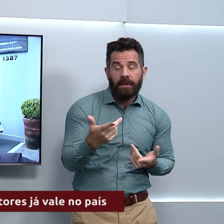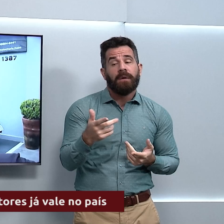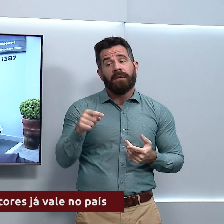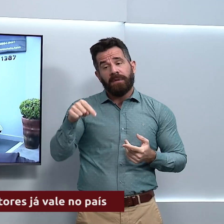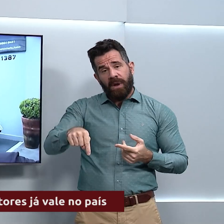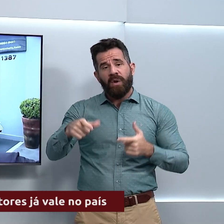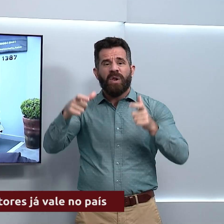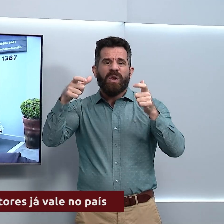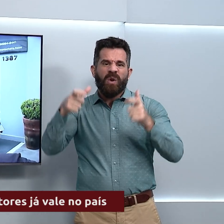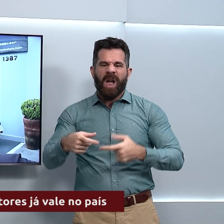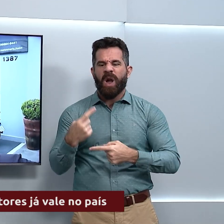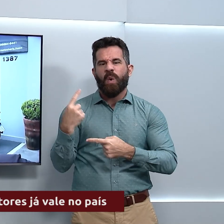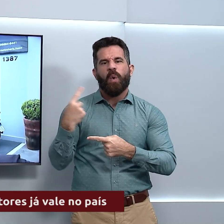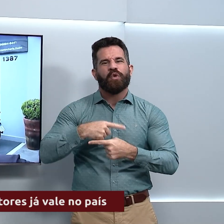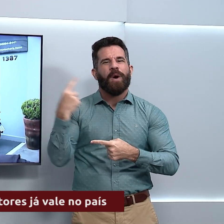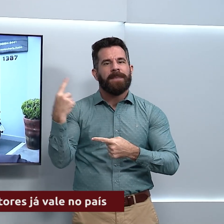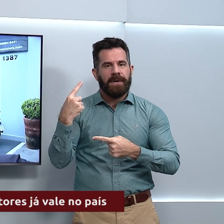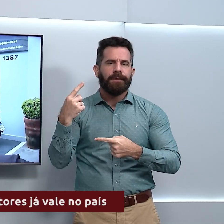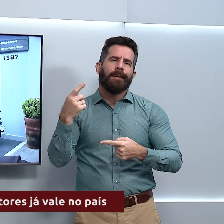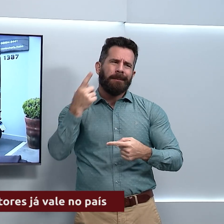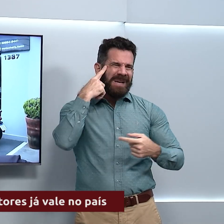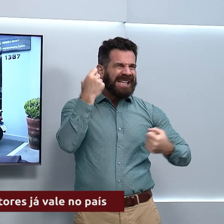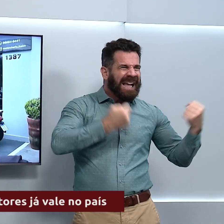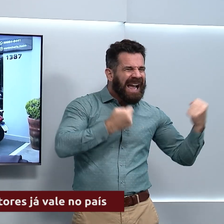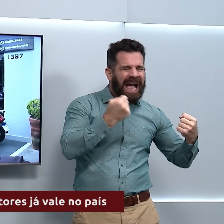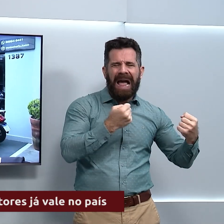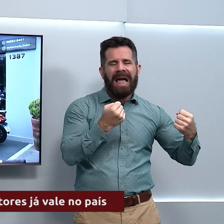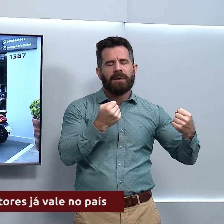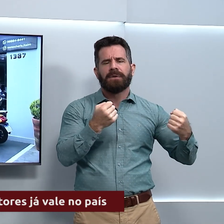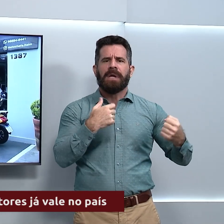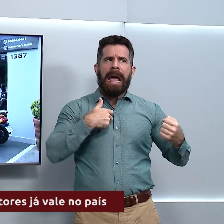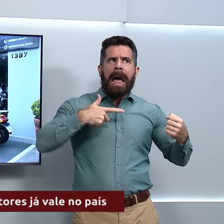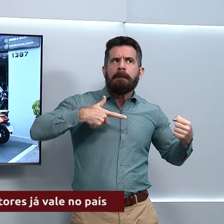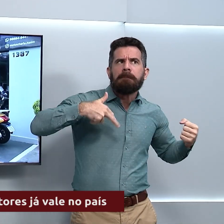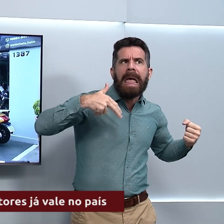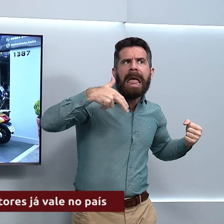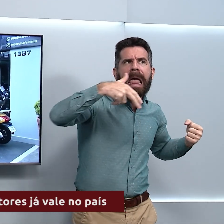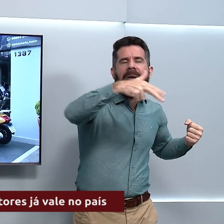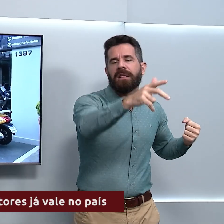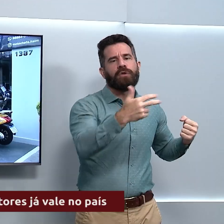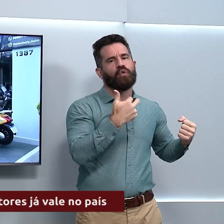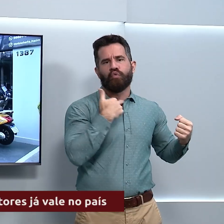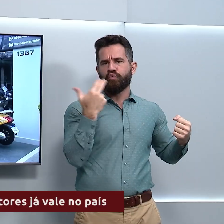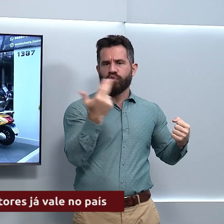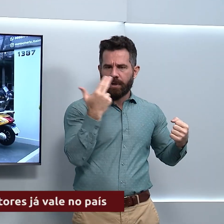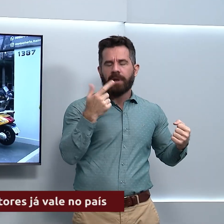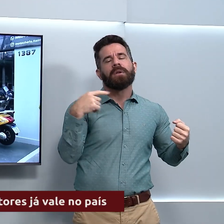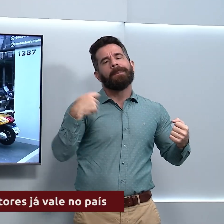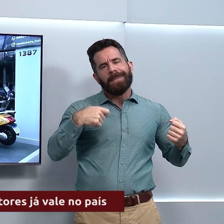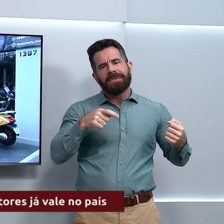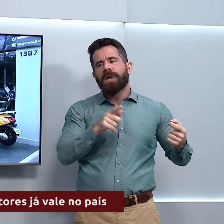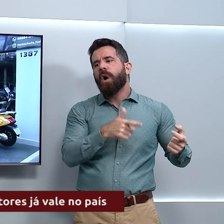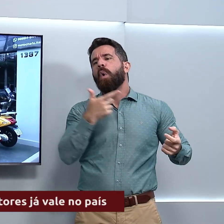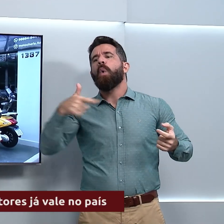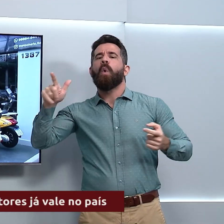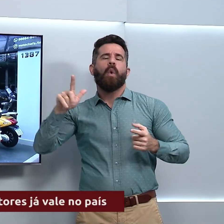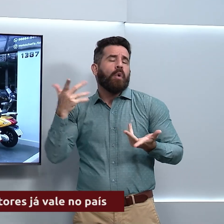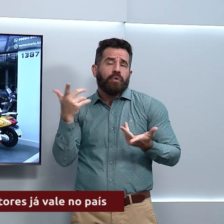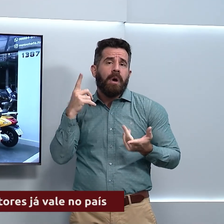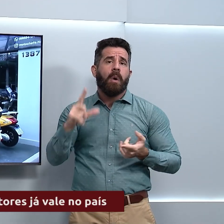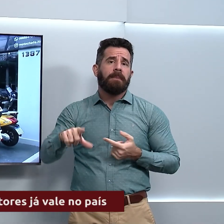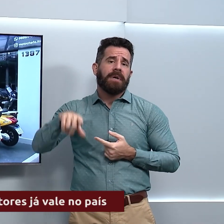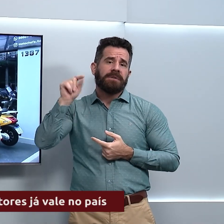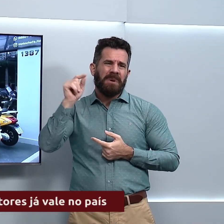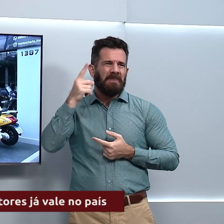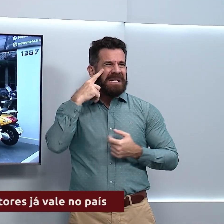né? Então a gente tem que só sai se for de carro. A pé é uma caminhada longa, então tem que ter E aí,